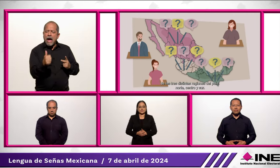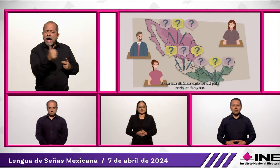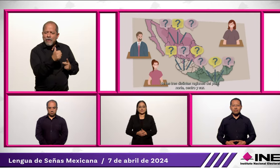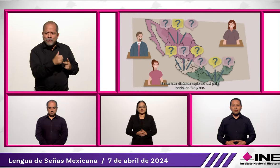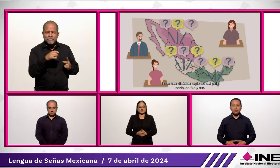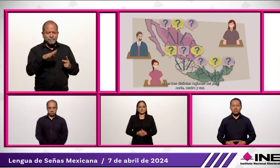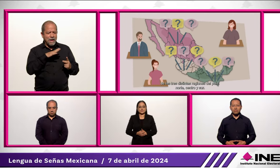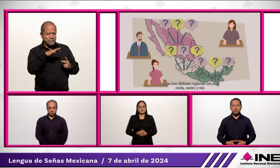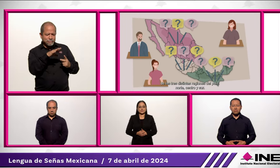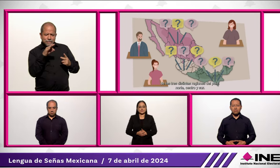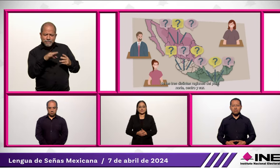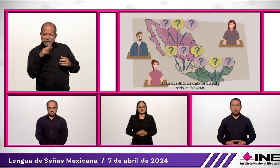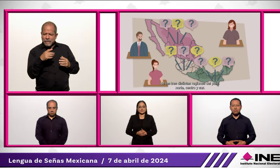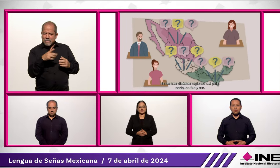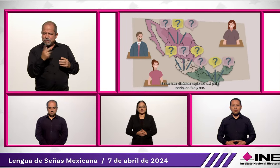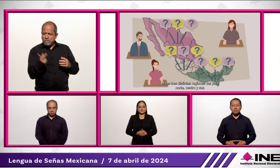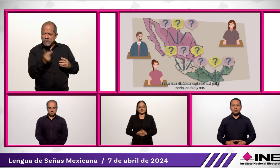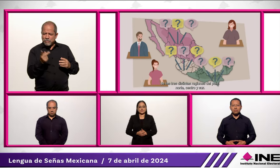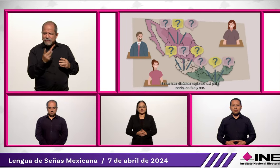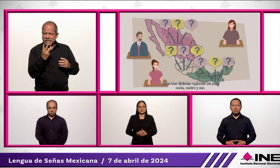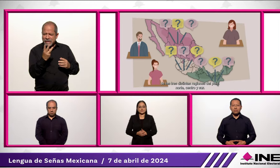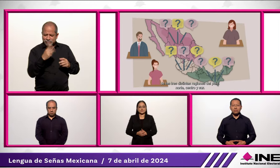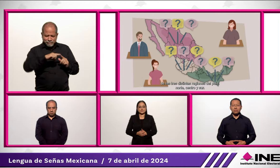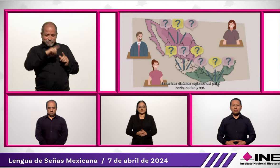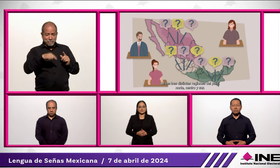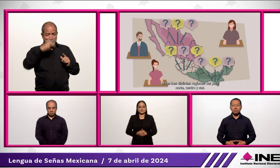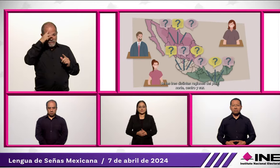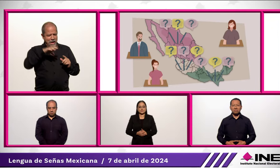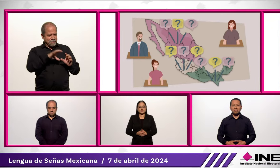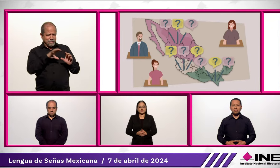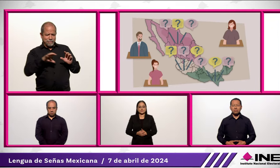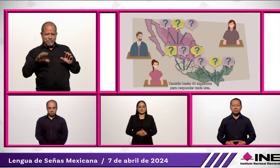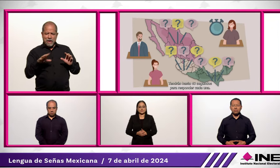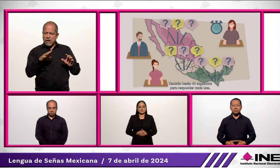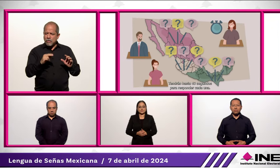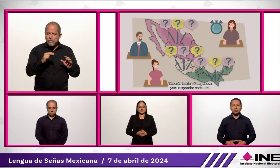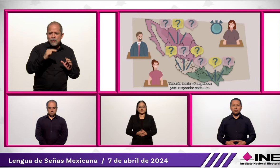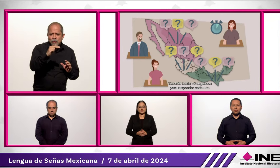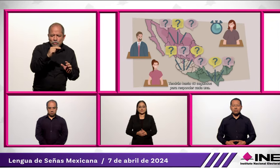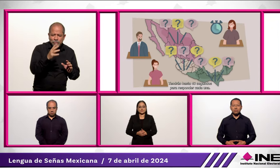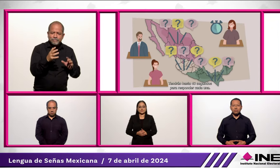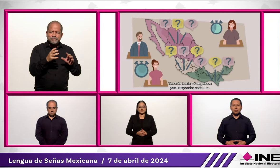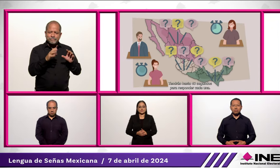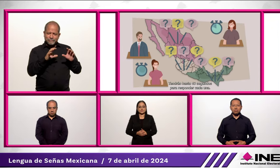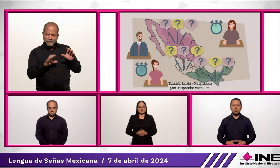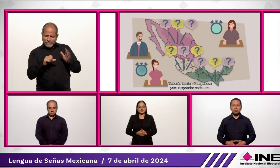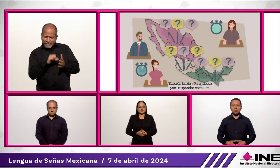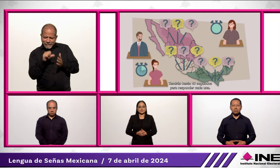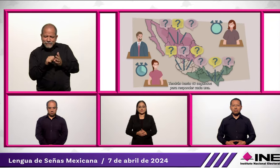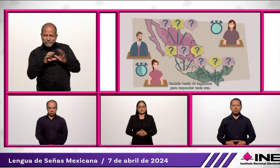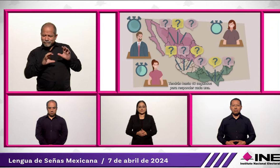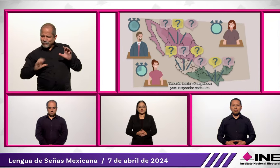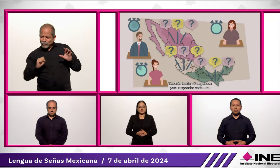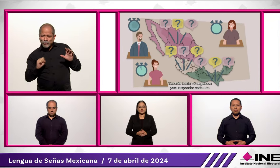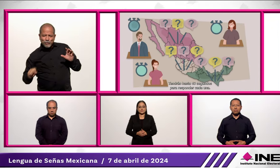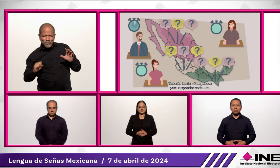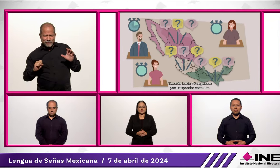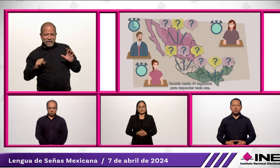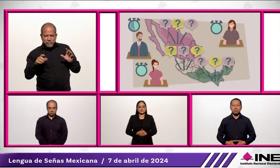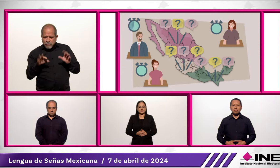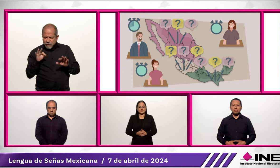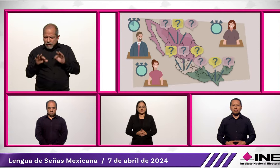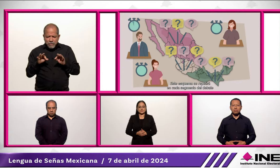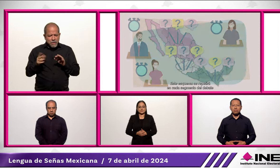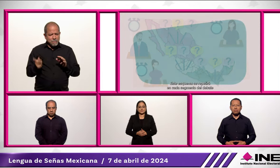las 3 distintas regiones del país, norte, centro y sur. Tendrán hasta 40 segundos para responder